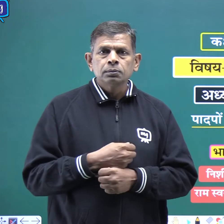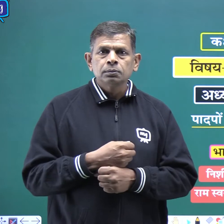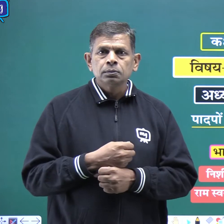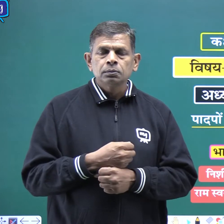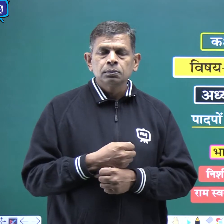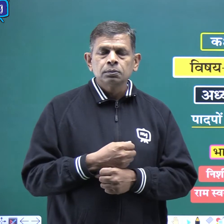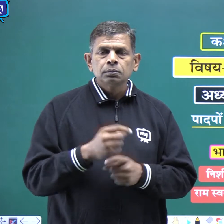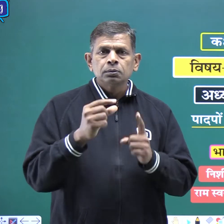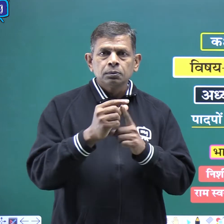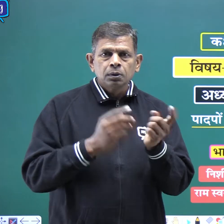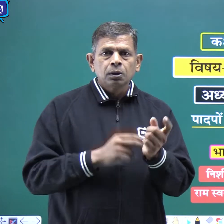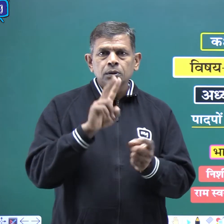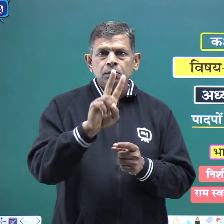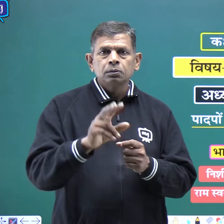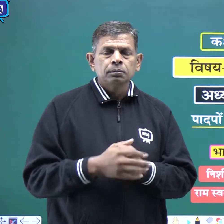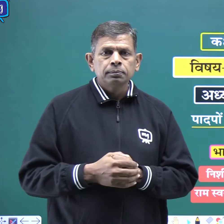भाग 2।